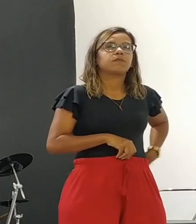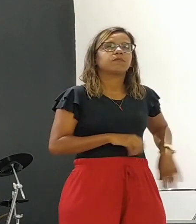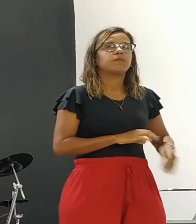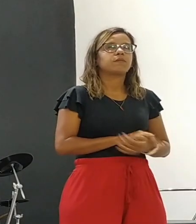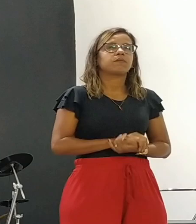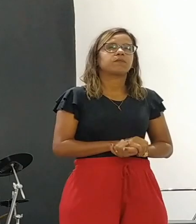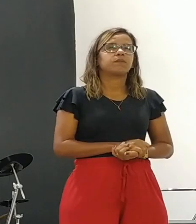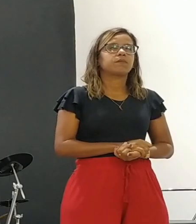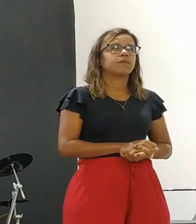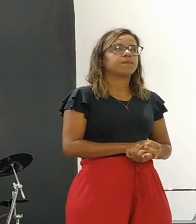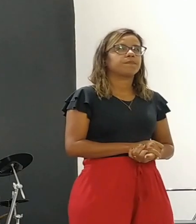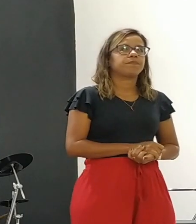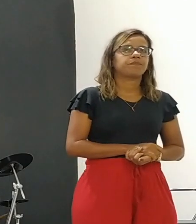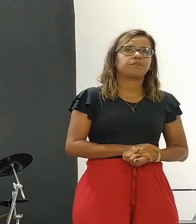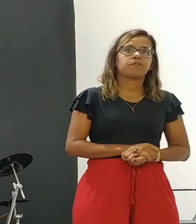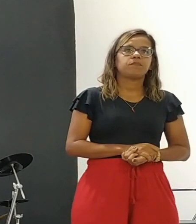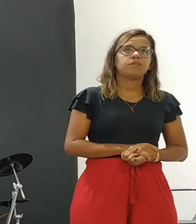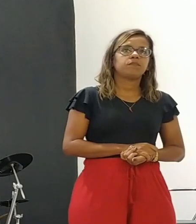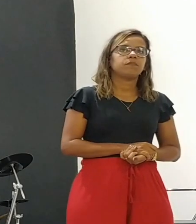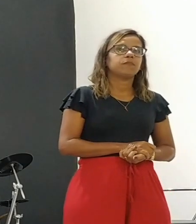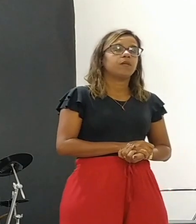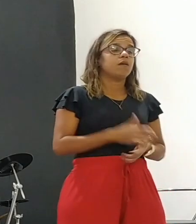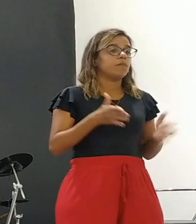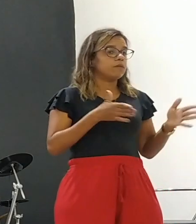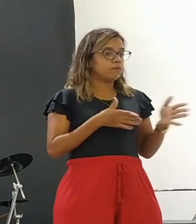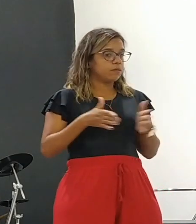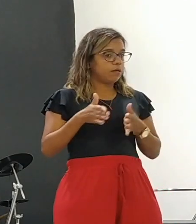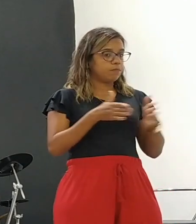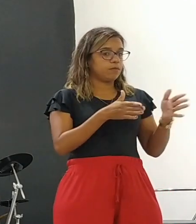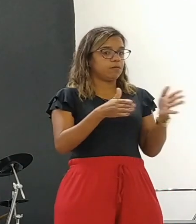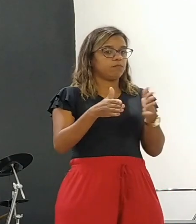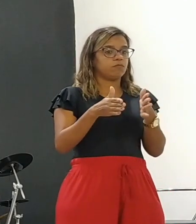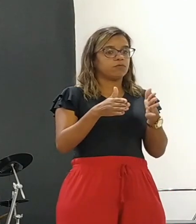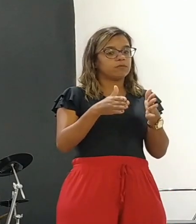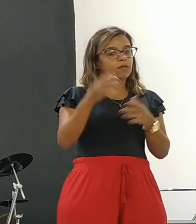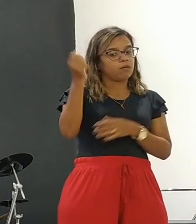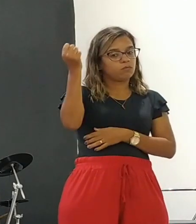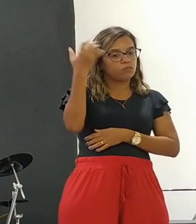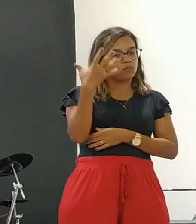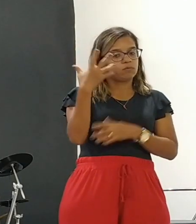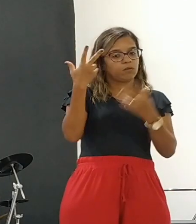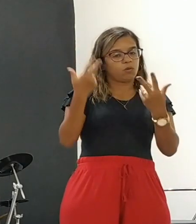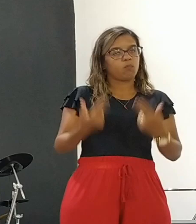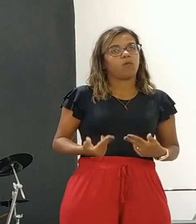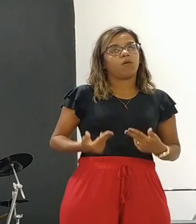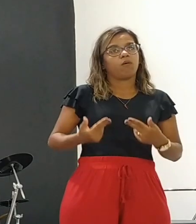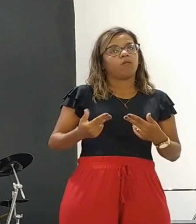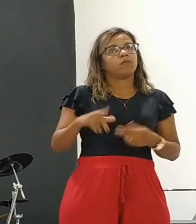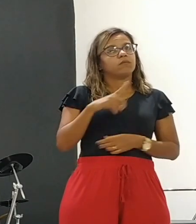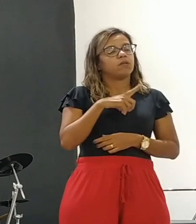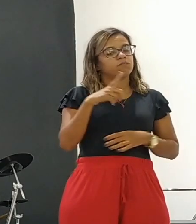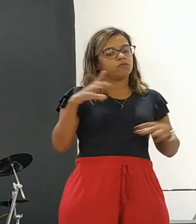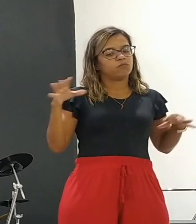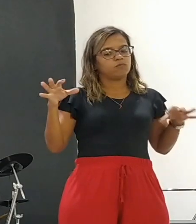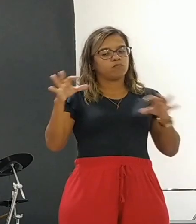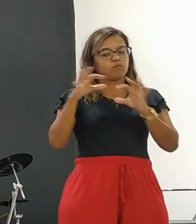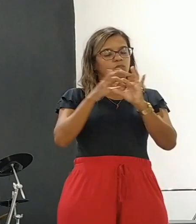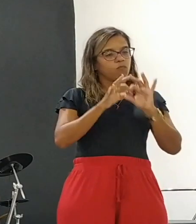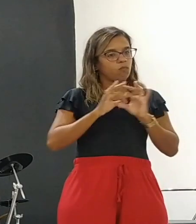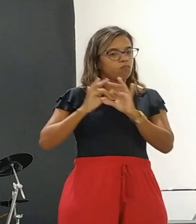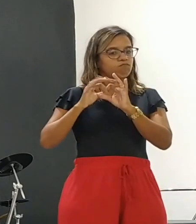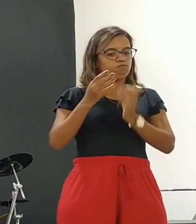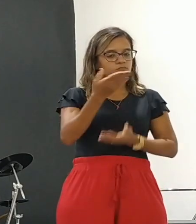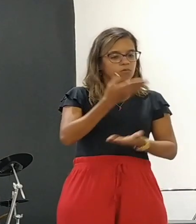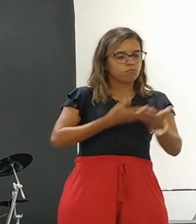O texto vai dizer: mas se andamos na luz, como Ele na luz está, temos comunhão uns com os